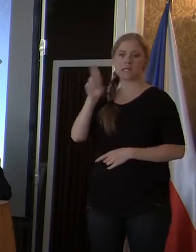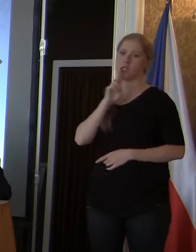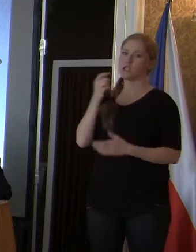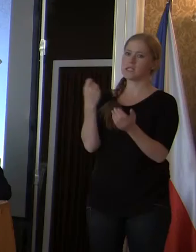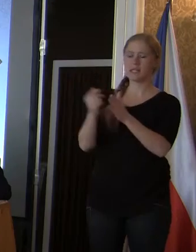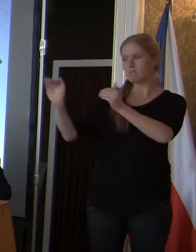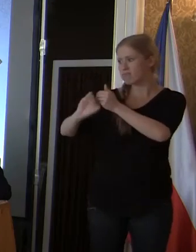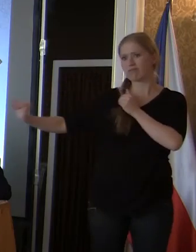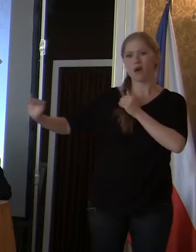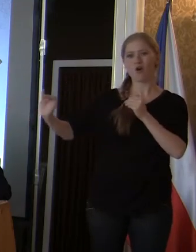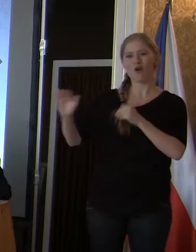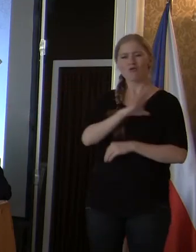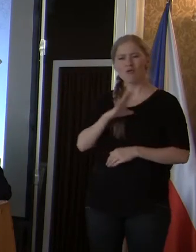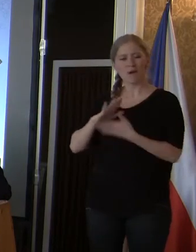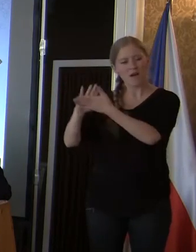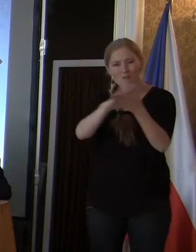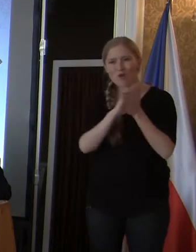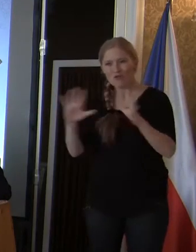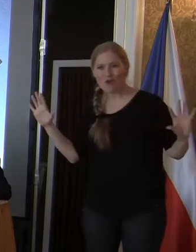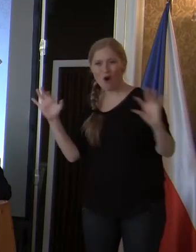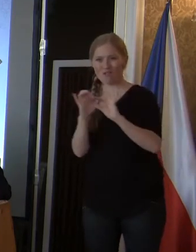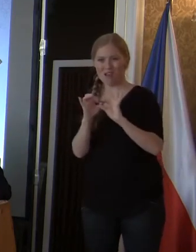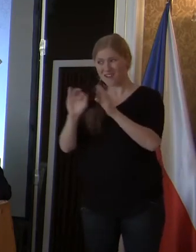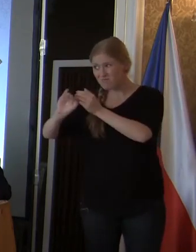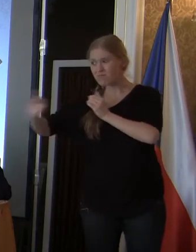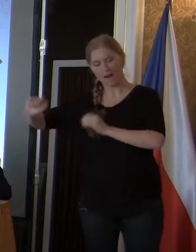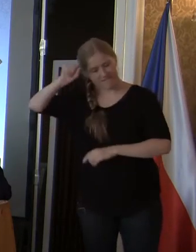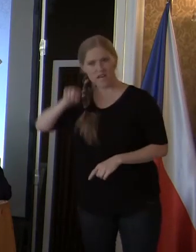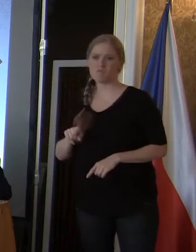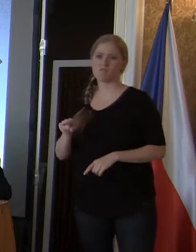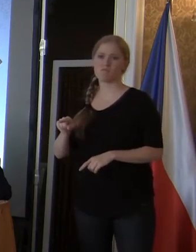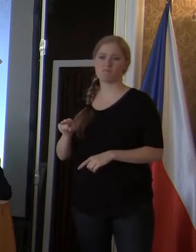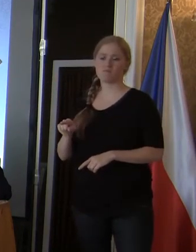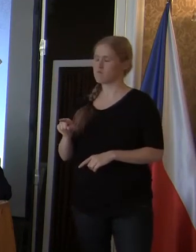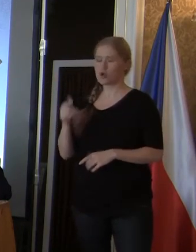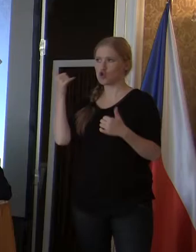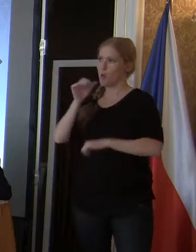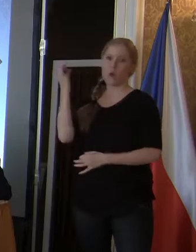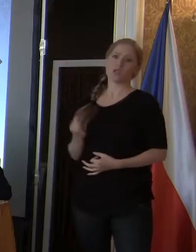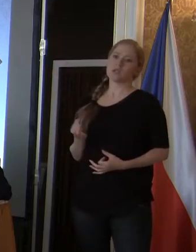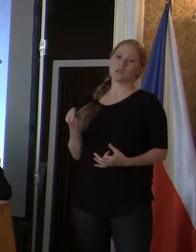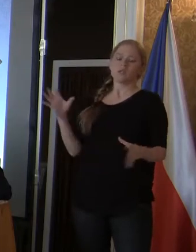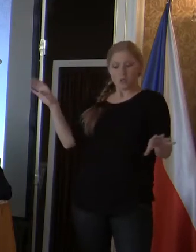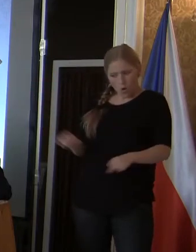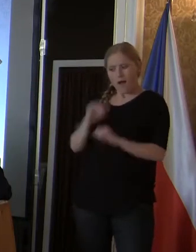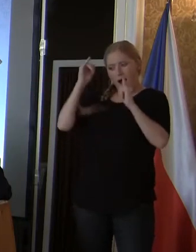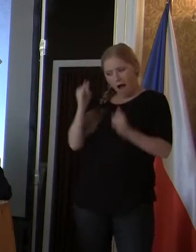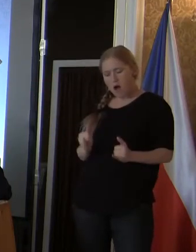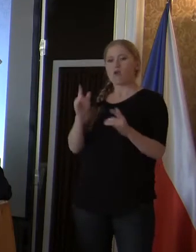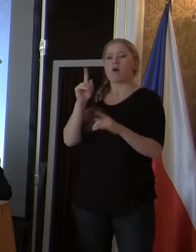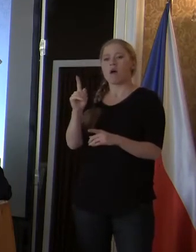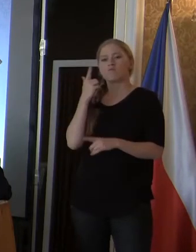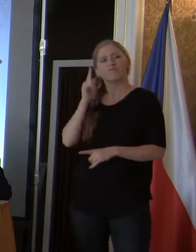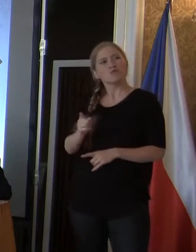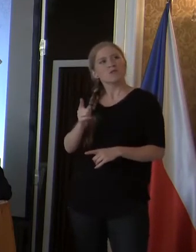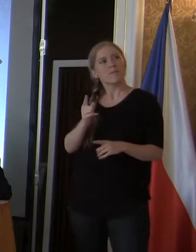z kontaktu běžnými prostředky komunikačními módy naší většinové populace. O tom je krásná příhoda, to trošku odlehčíme.